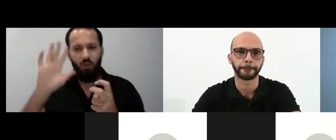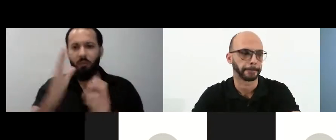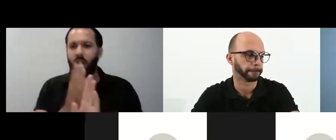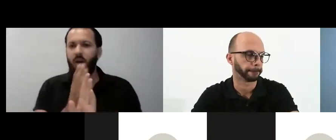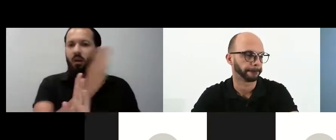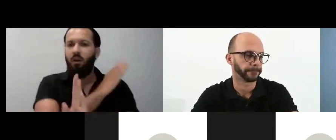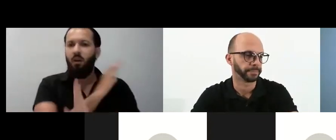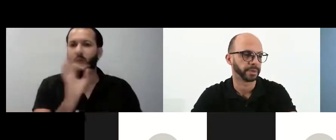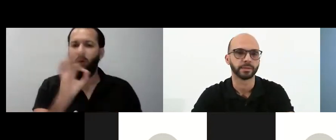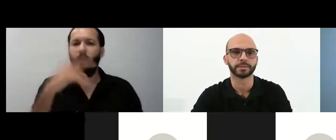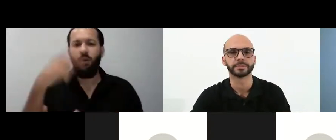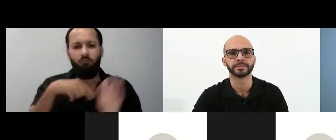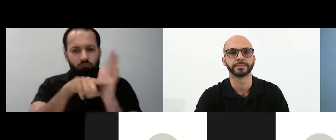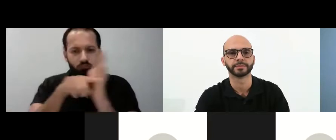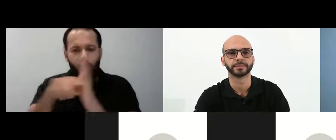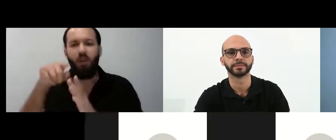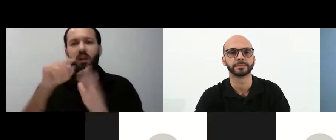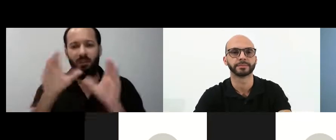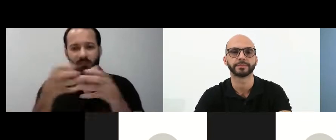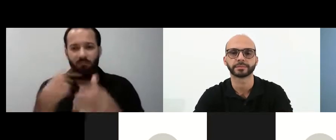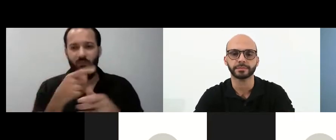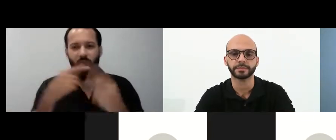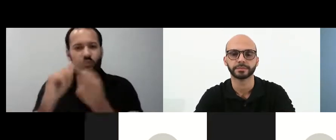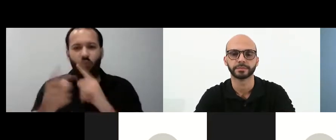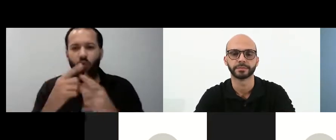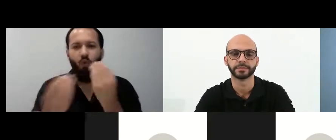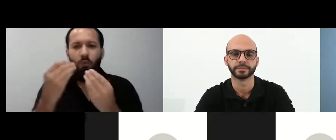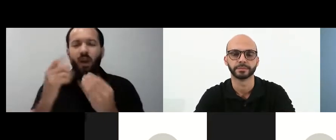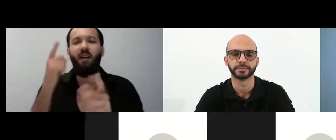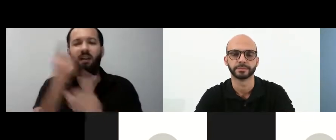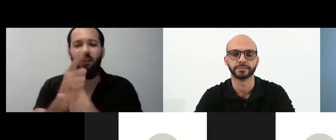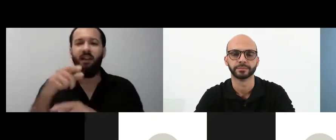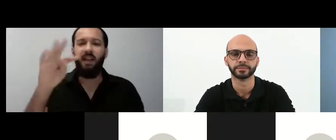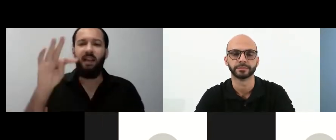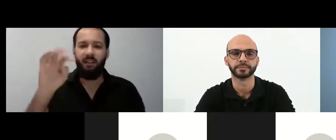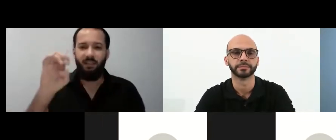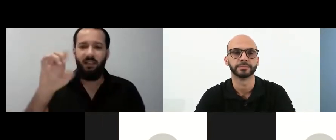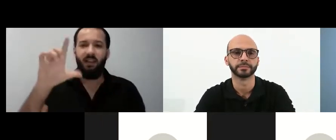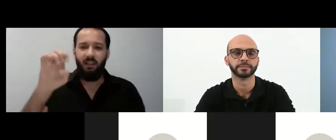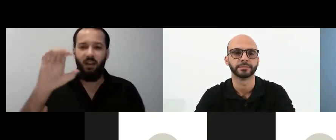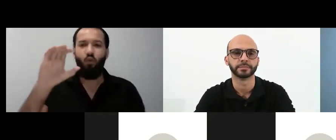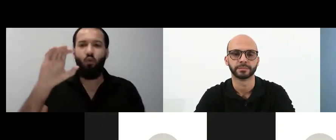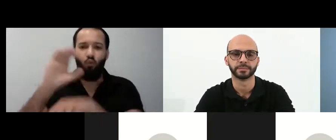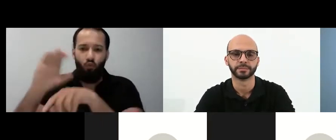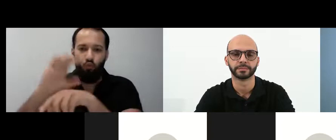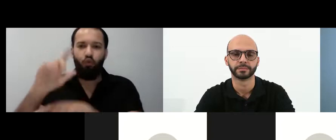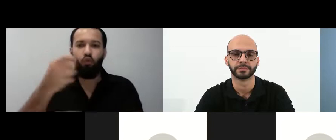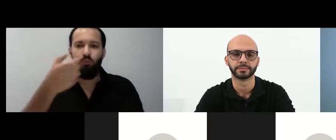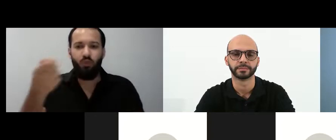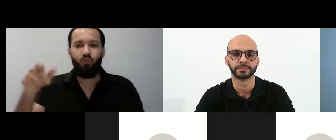eu percebi que algumas coisas não eram igual antes, que eu tinha aquele auxílio presencial. Eu comecei a ver o quê?